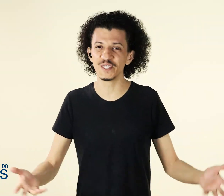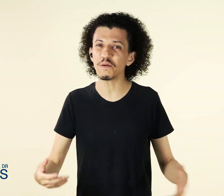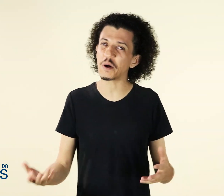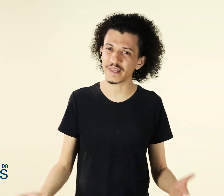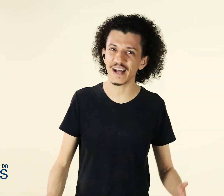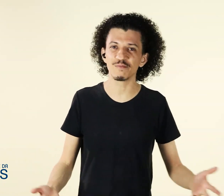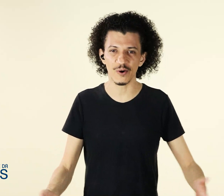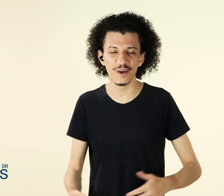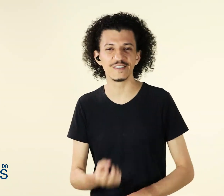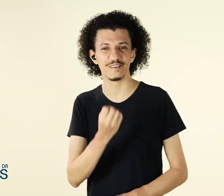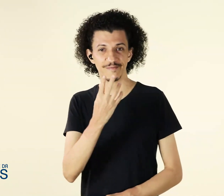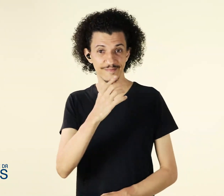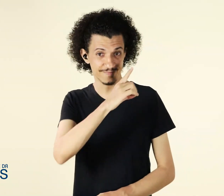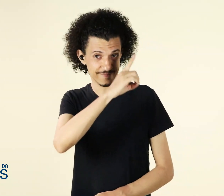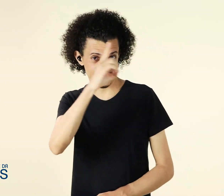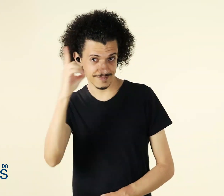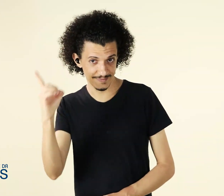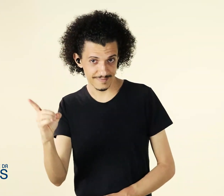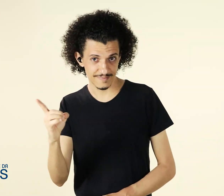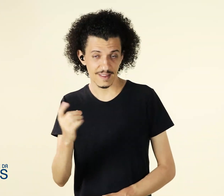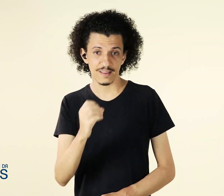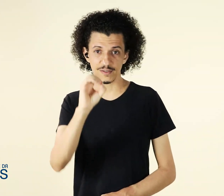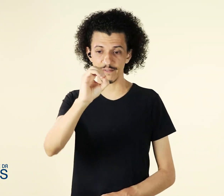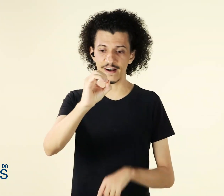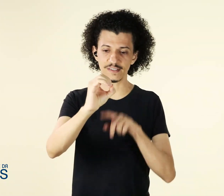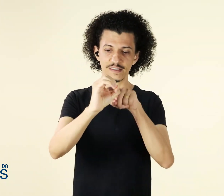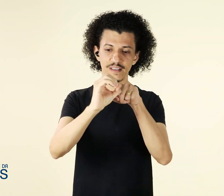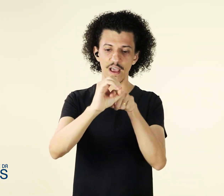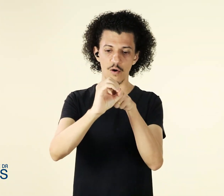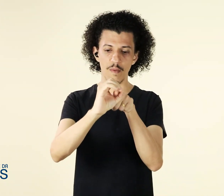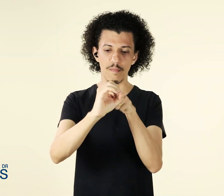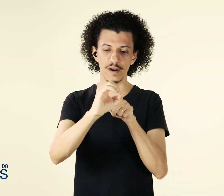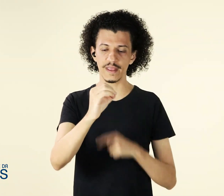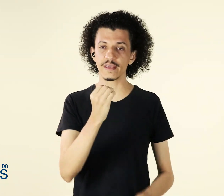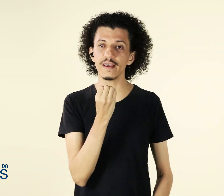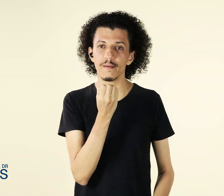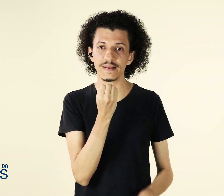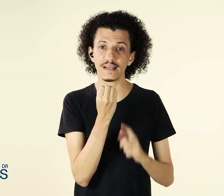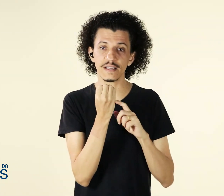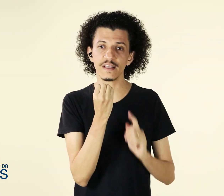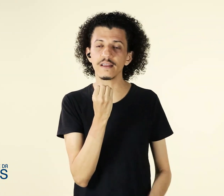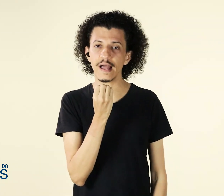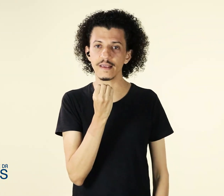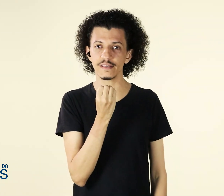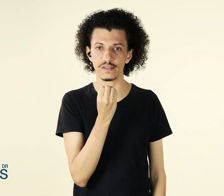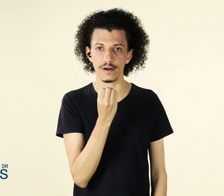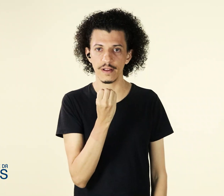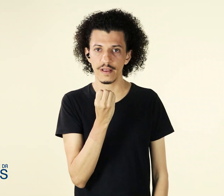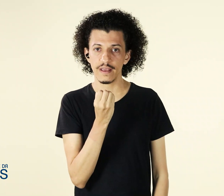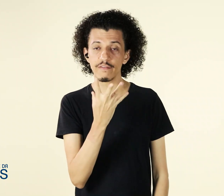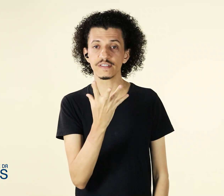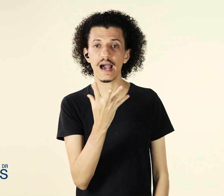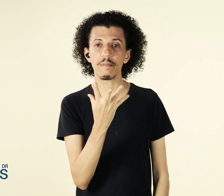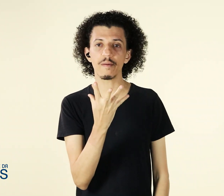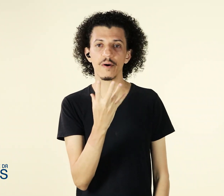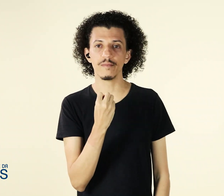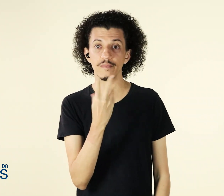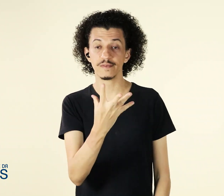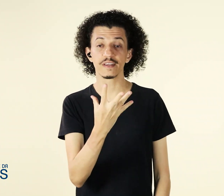dia, boa tarde, boa noite. Então você faz assim, uma bolinha aqui, mas ela já tem que estar aqui assim, ó. E aí você abre a mão. Isso aqui